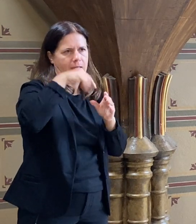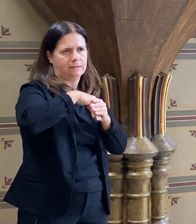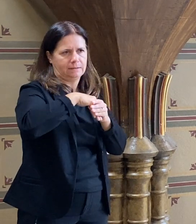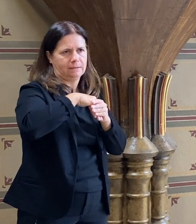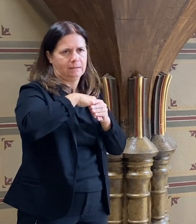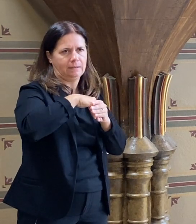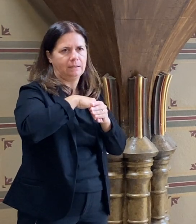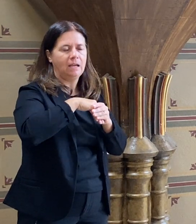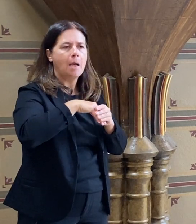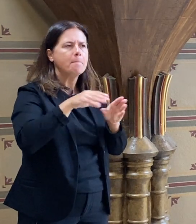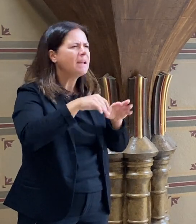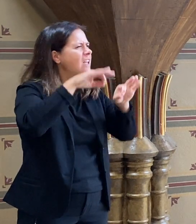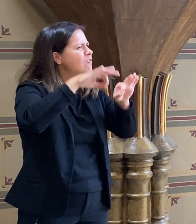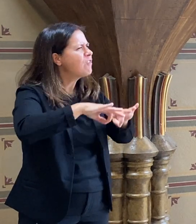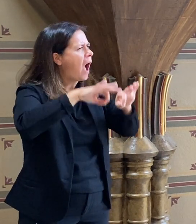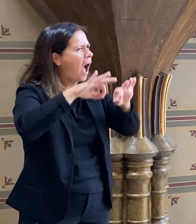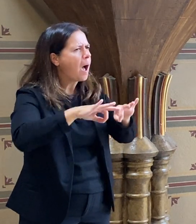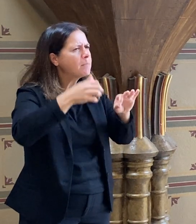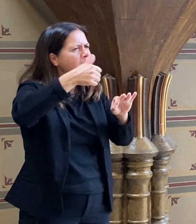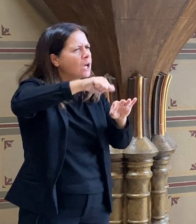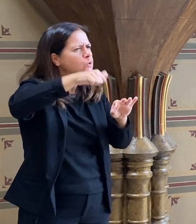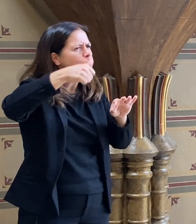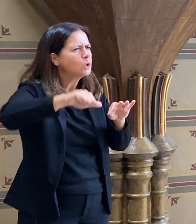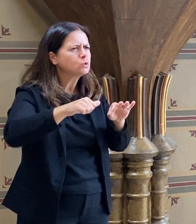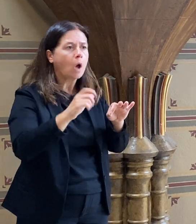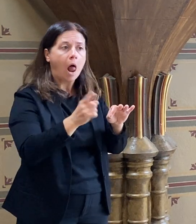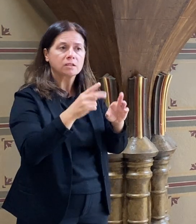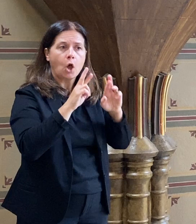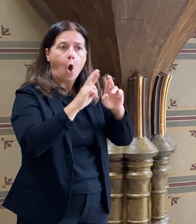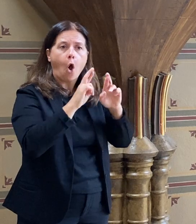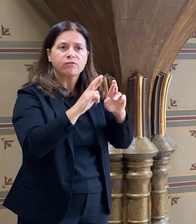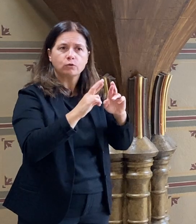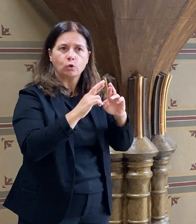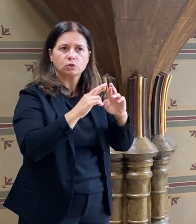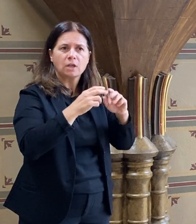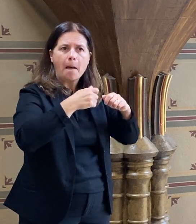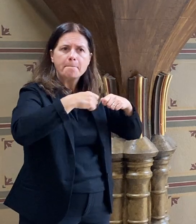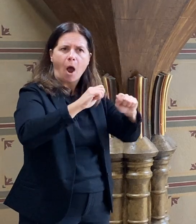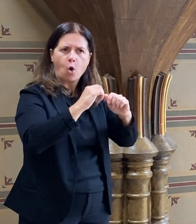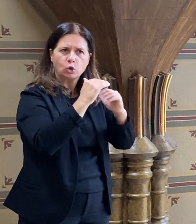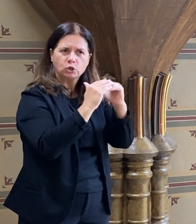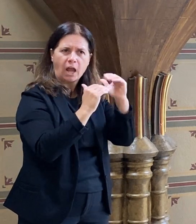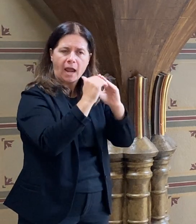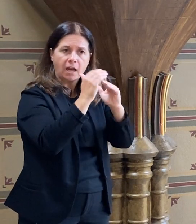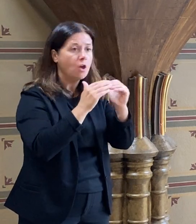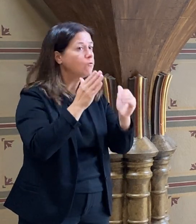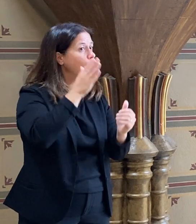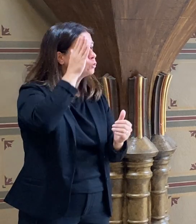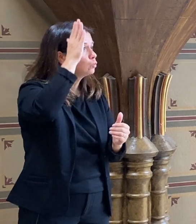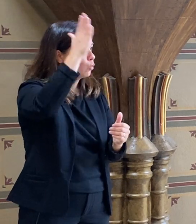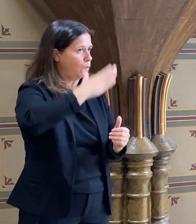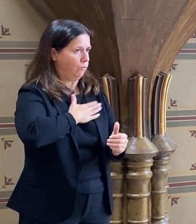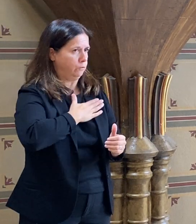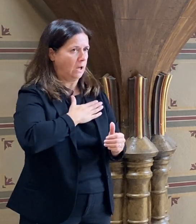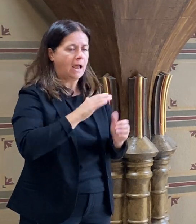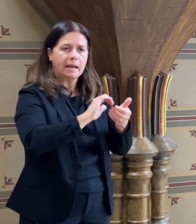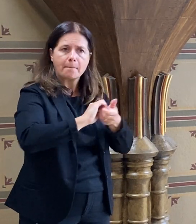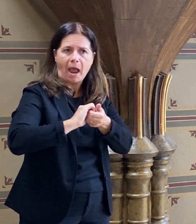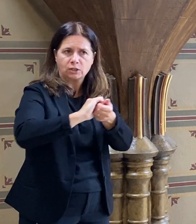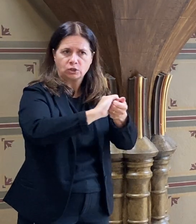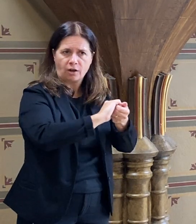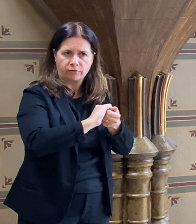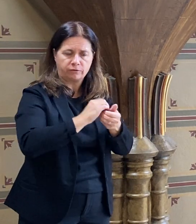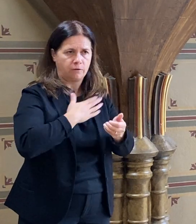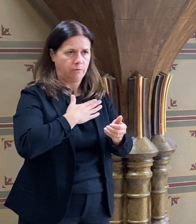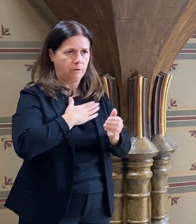Diese farbigen Bausteine als Hoffnungsbausteine für die Zukunft unserer Gemeinschaft,